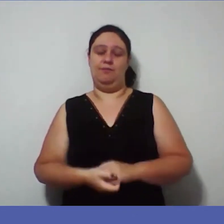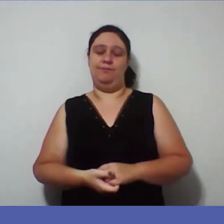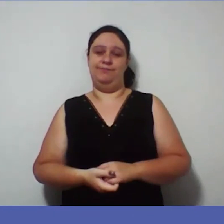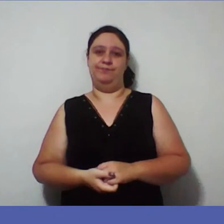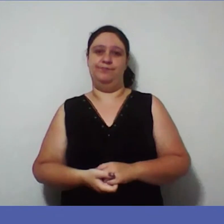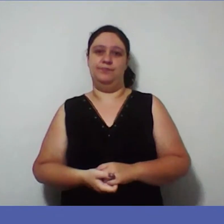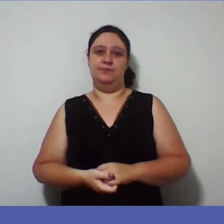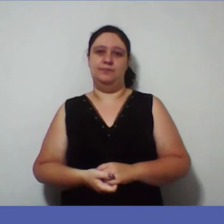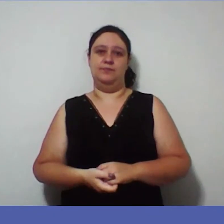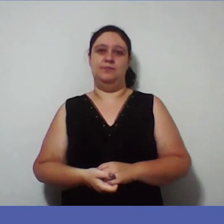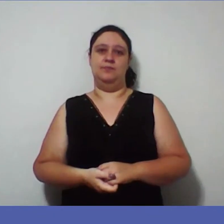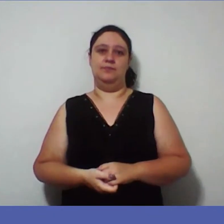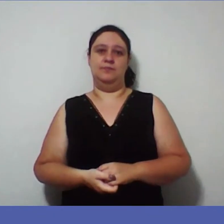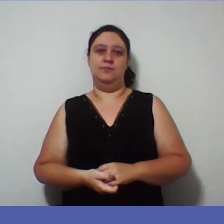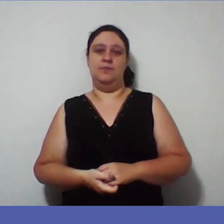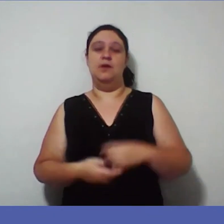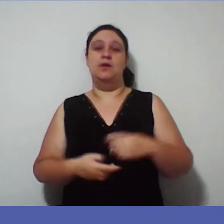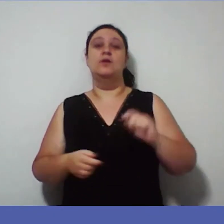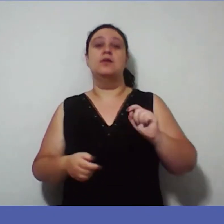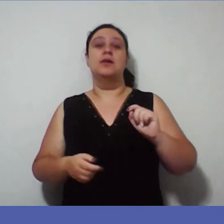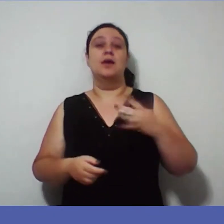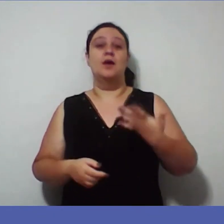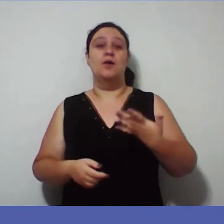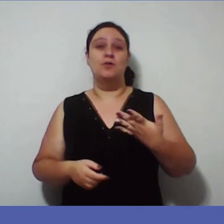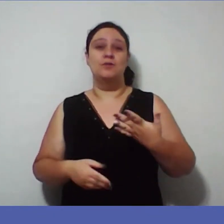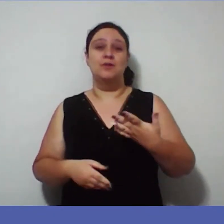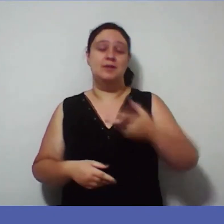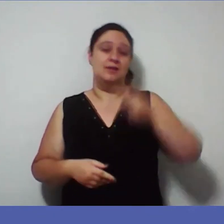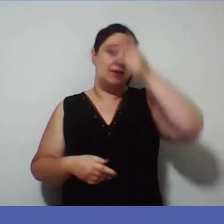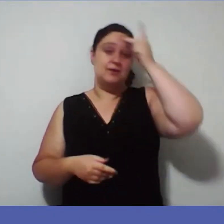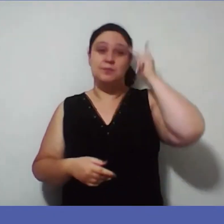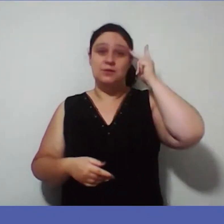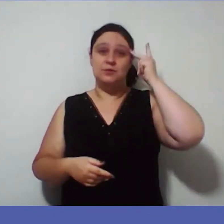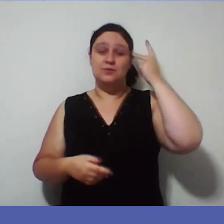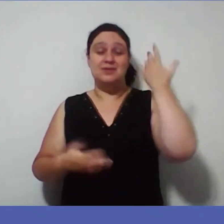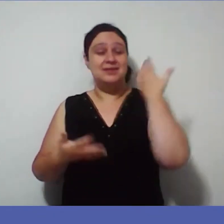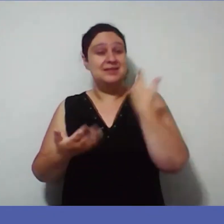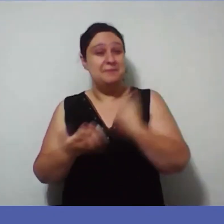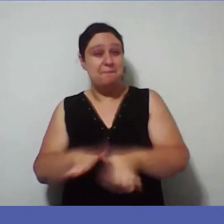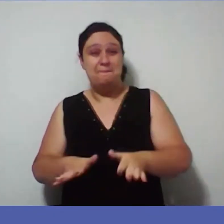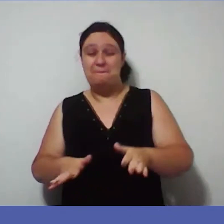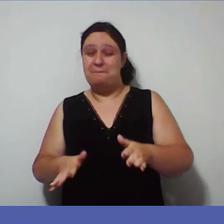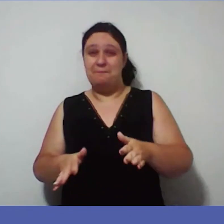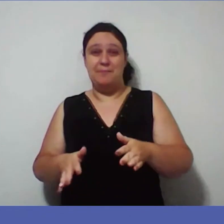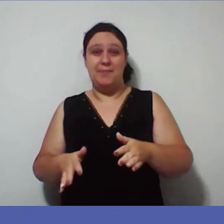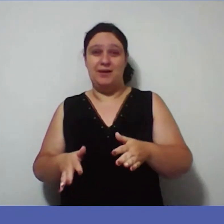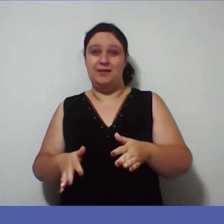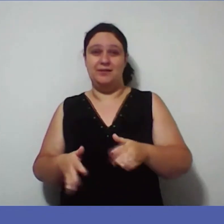quais afogam os homens na ruína e perdição.